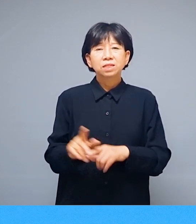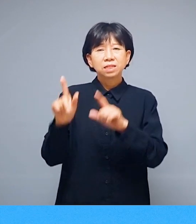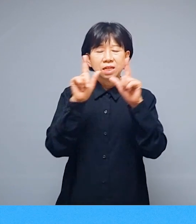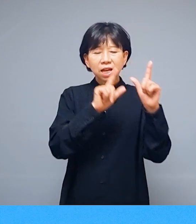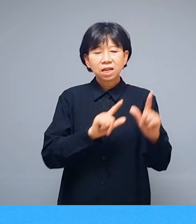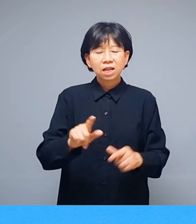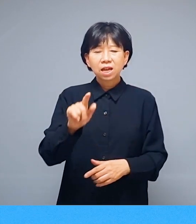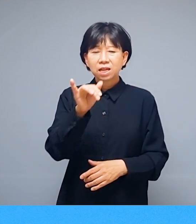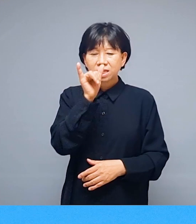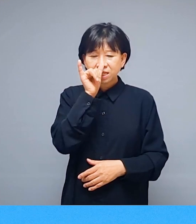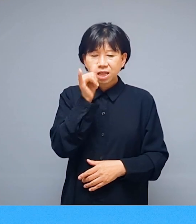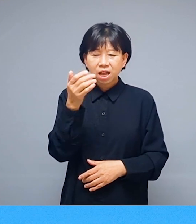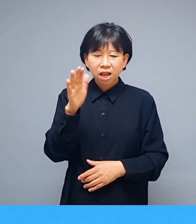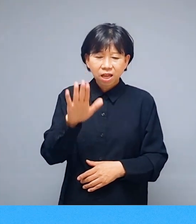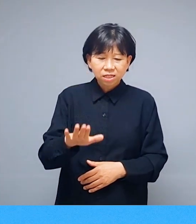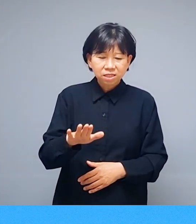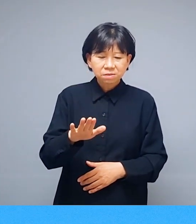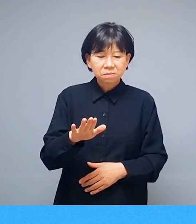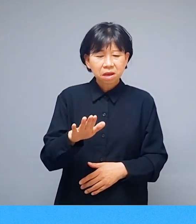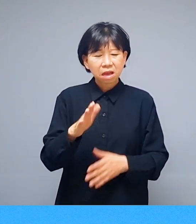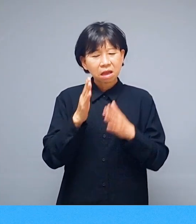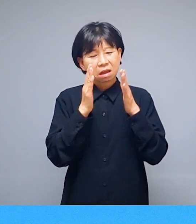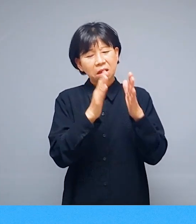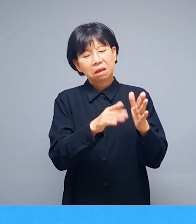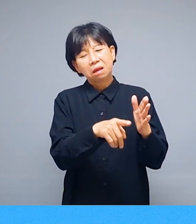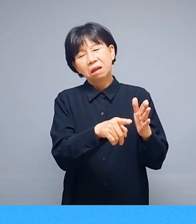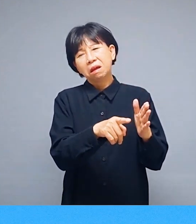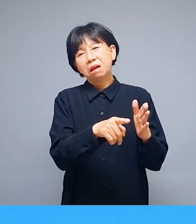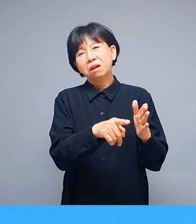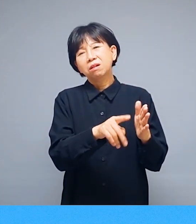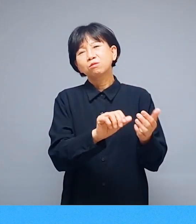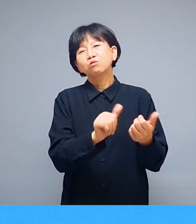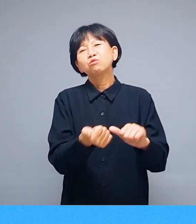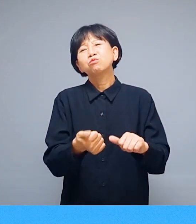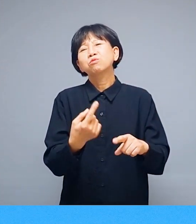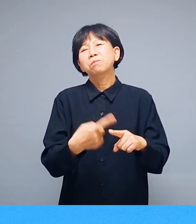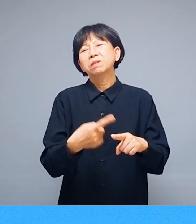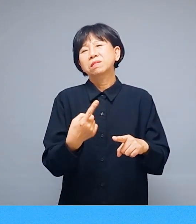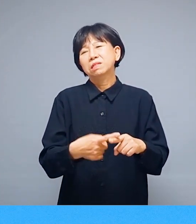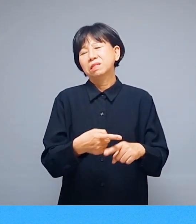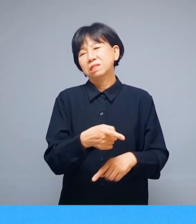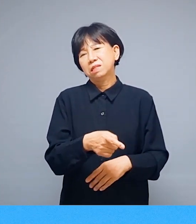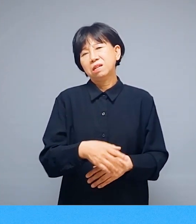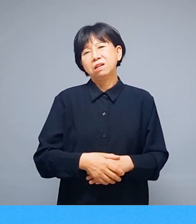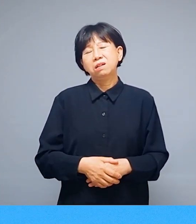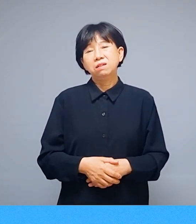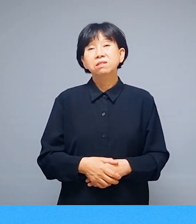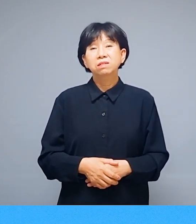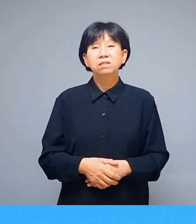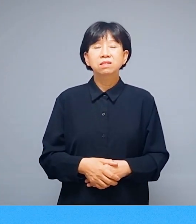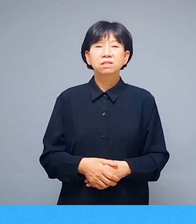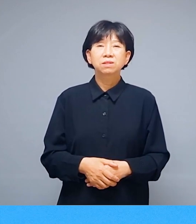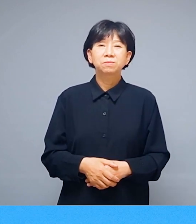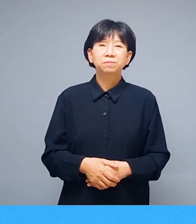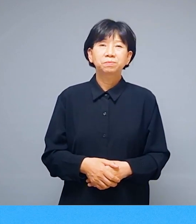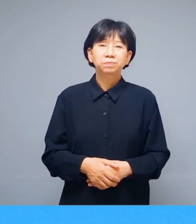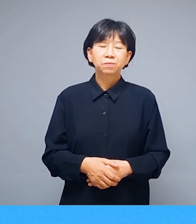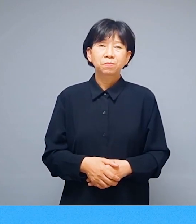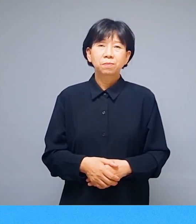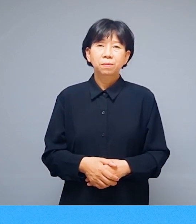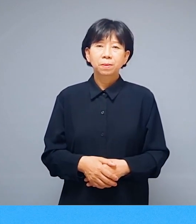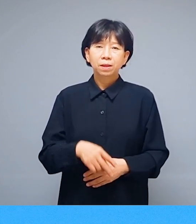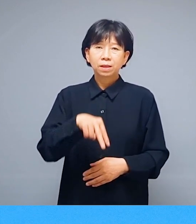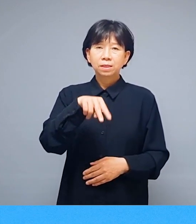있지만 주님께서는 그 교회를 향해서 단호하게 말씀하세요. 어떻다고요? 죽었다 라고 하는 거예요.